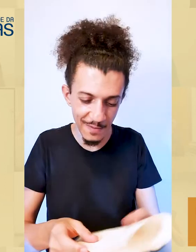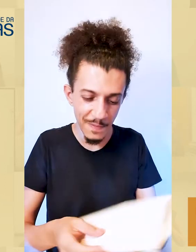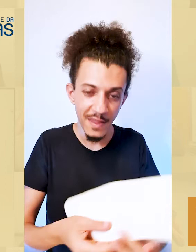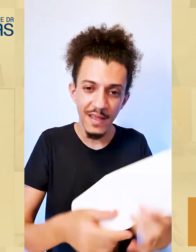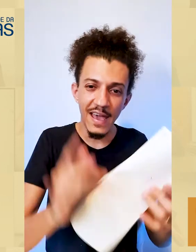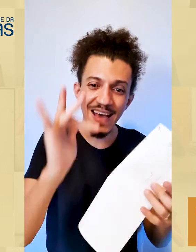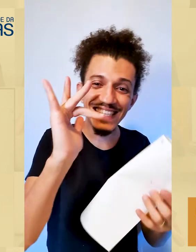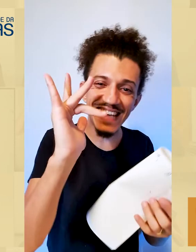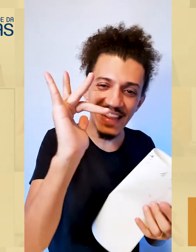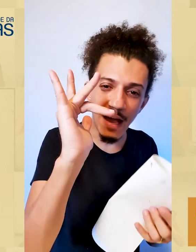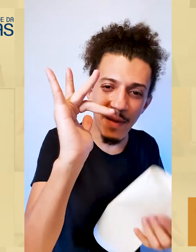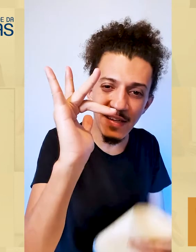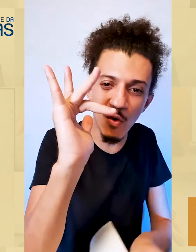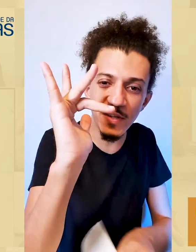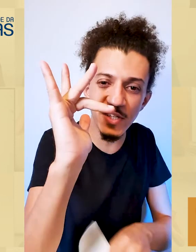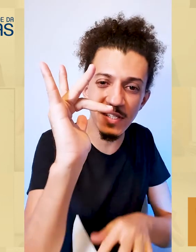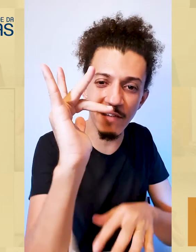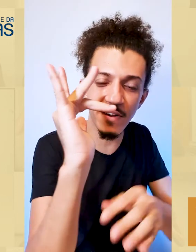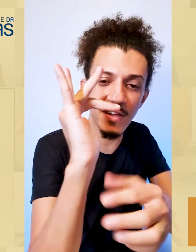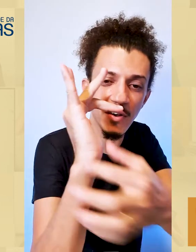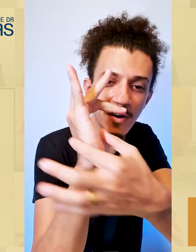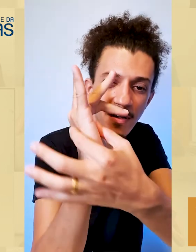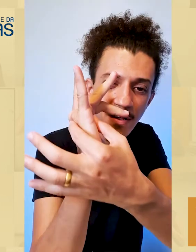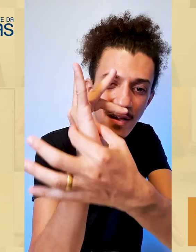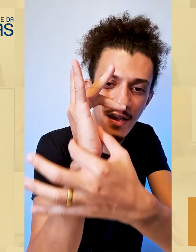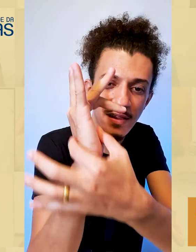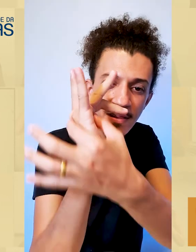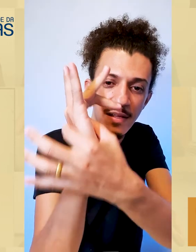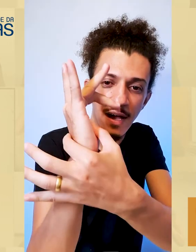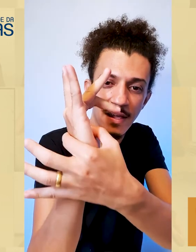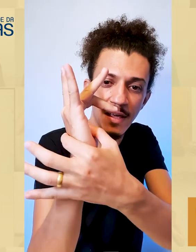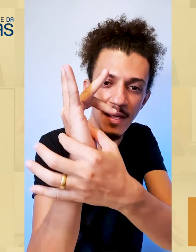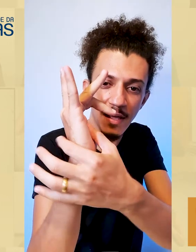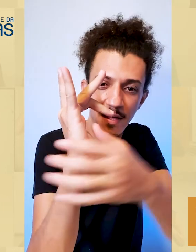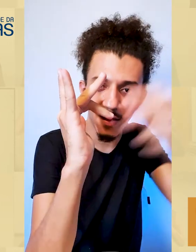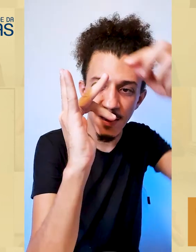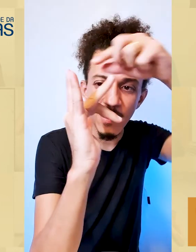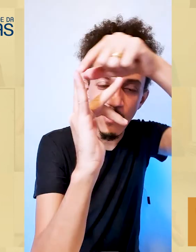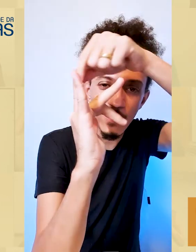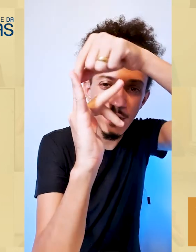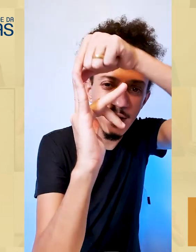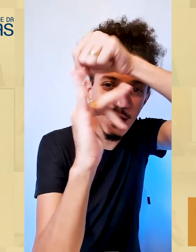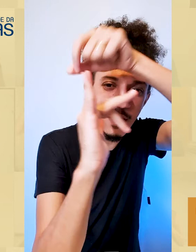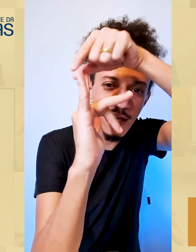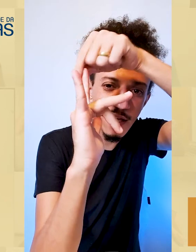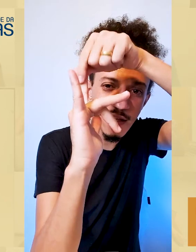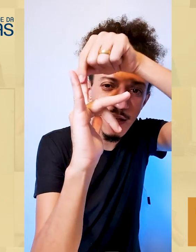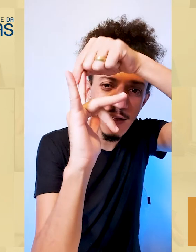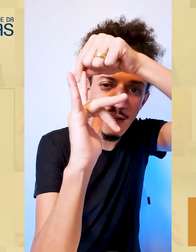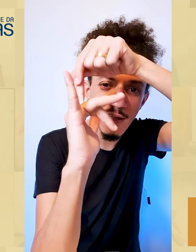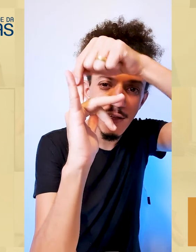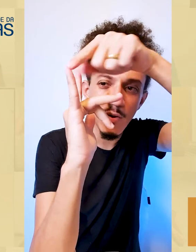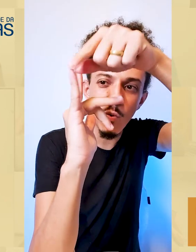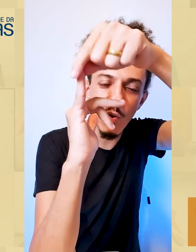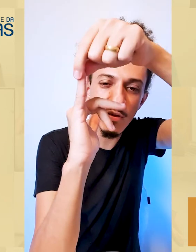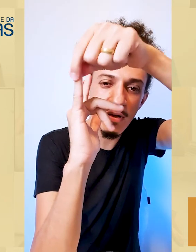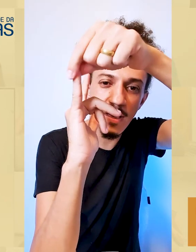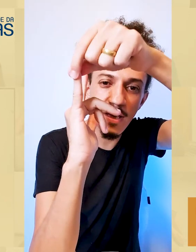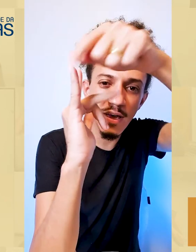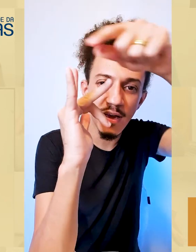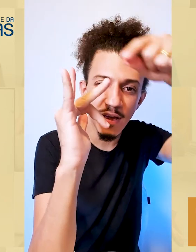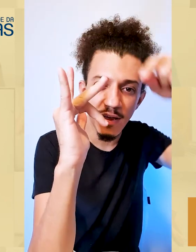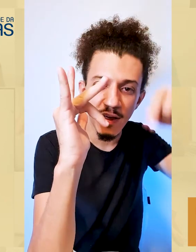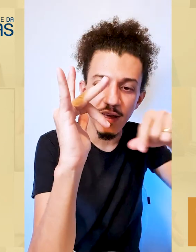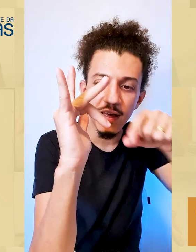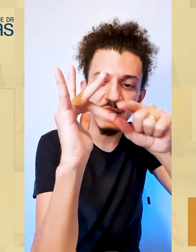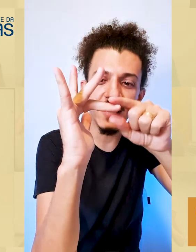dizer. Exatamente como a gente está vendo aqui, ó. Aqui, um dedo aqui, o outro